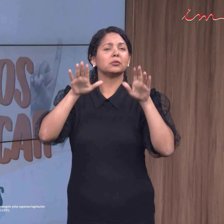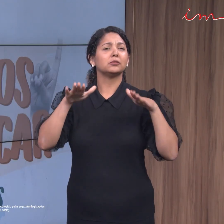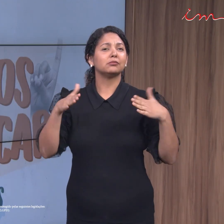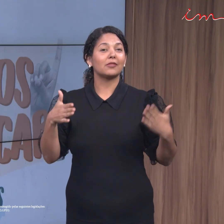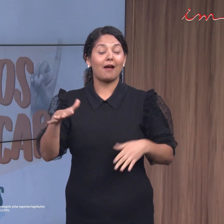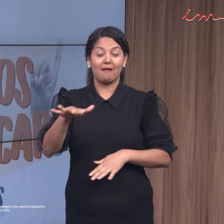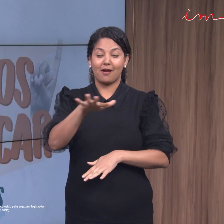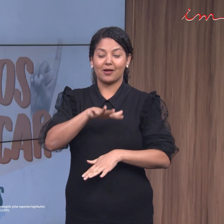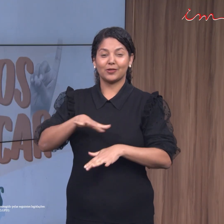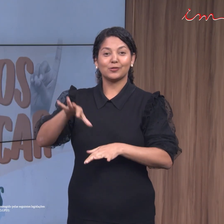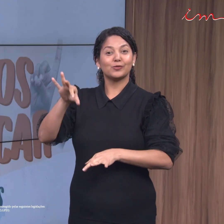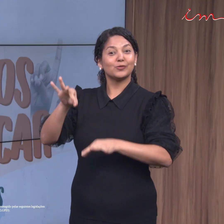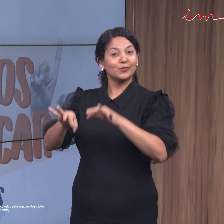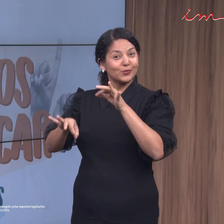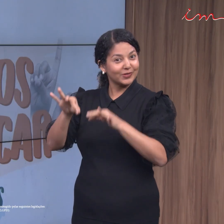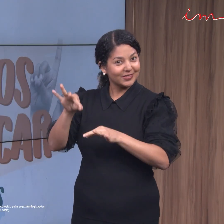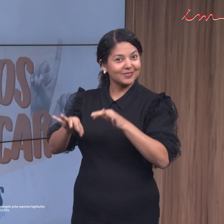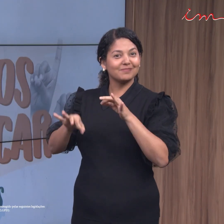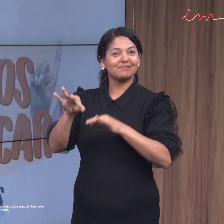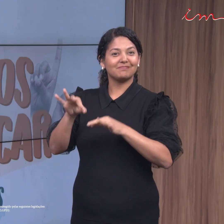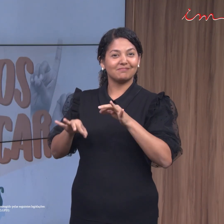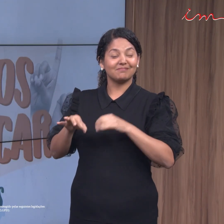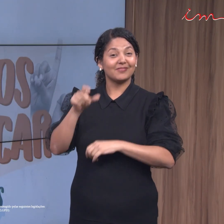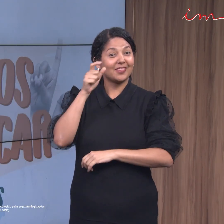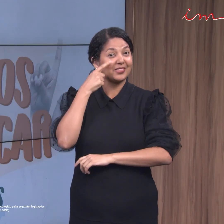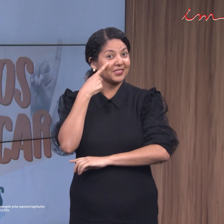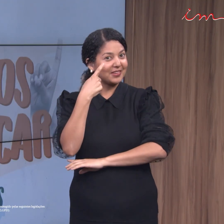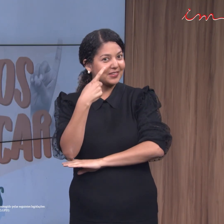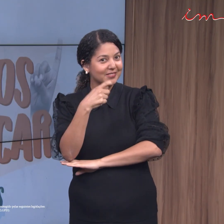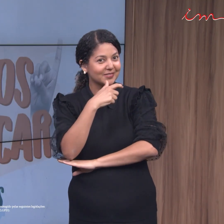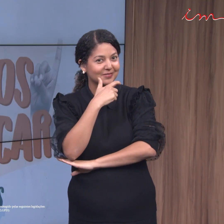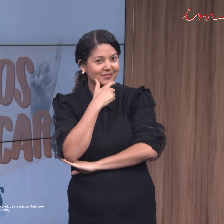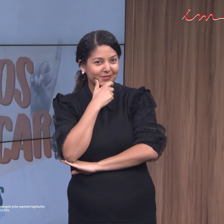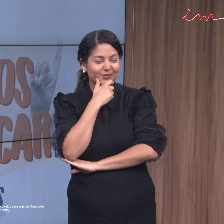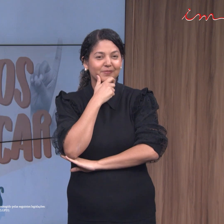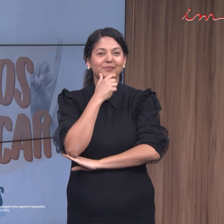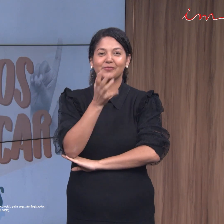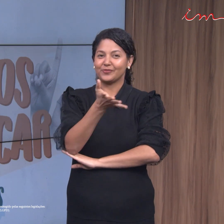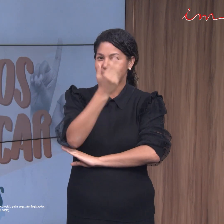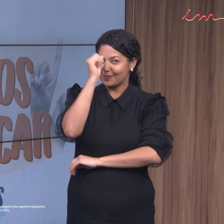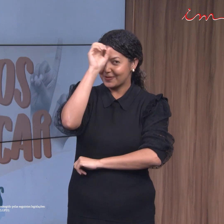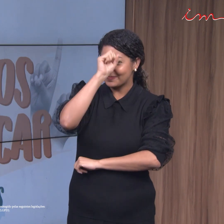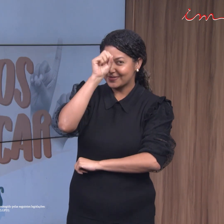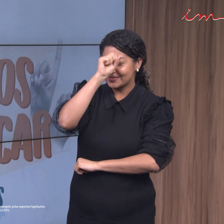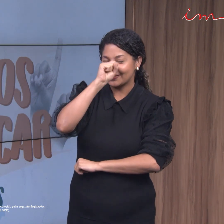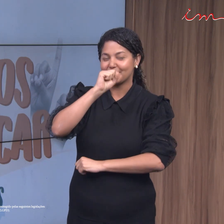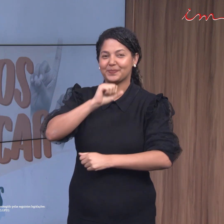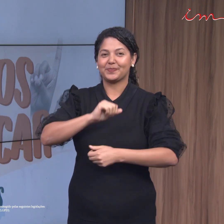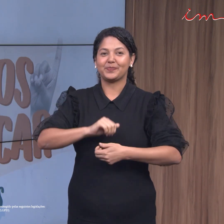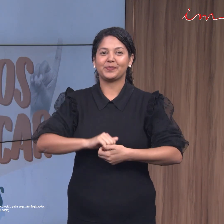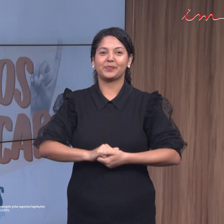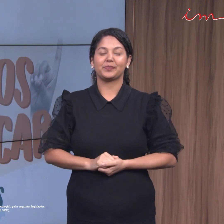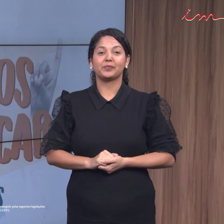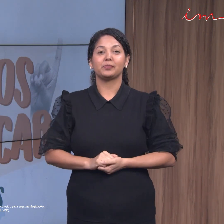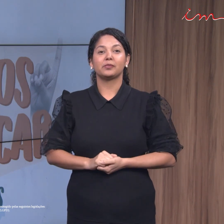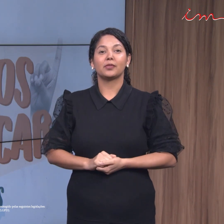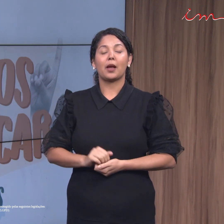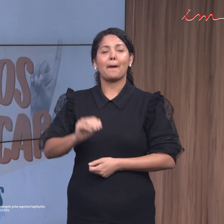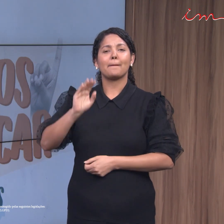vocês os sinais referentes ao quê? A área jurídica, exatamente. Você viu que interessante? Vamos